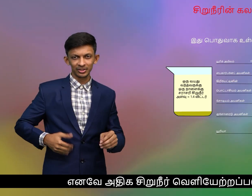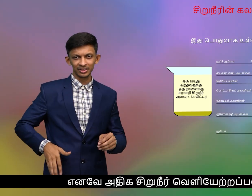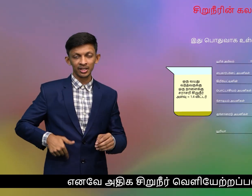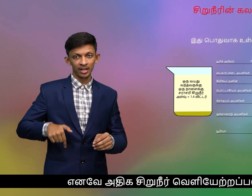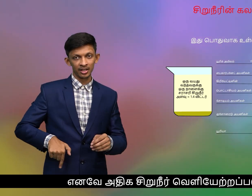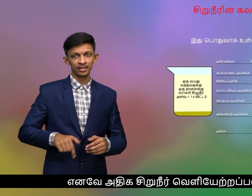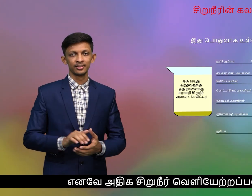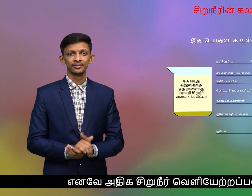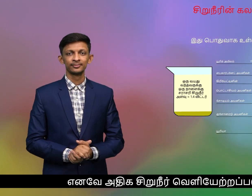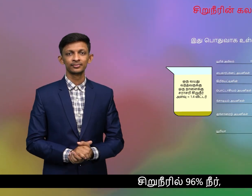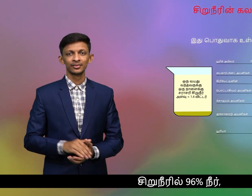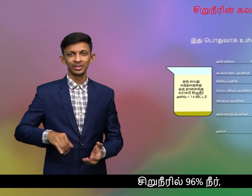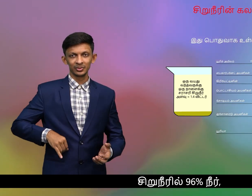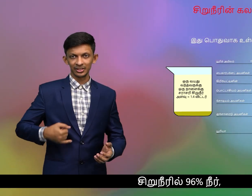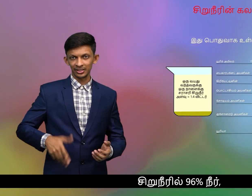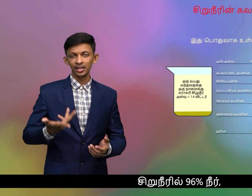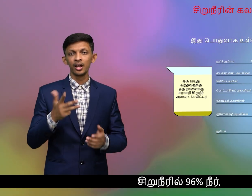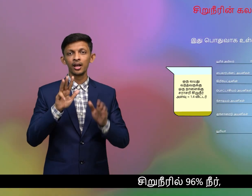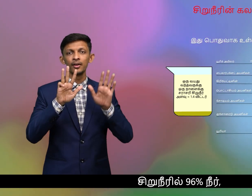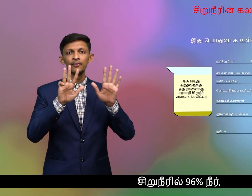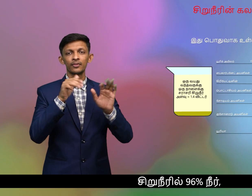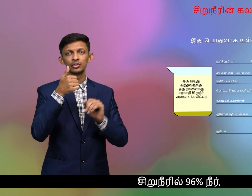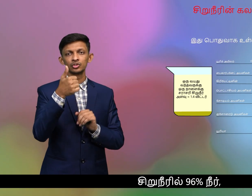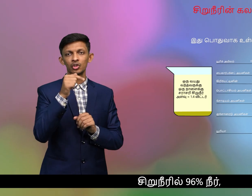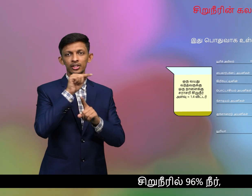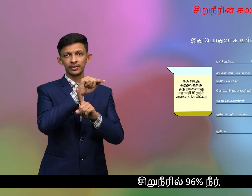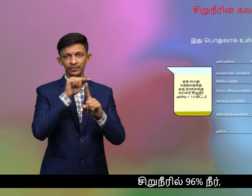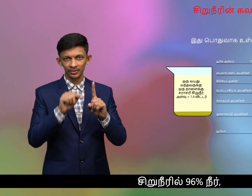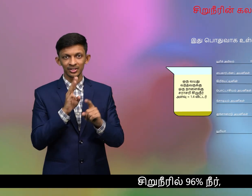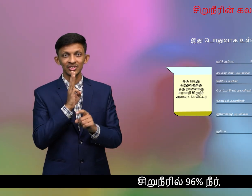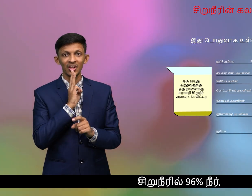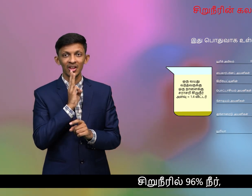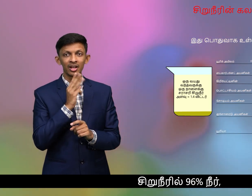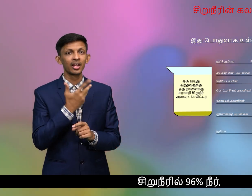சிறுநீரில் 96% நீர்,